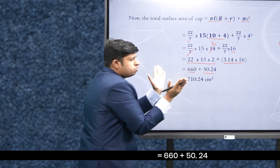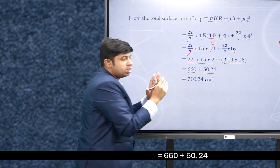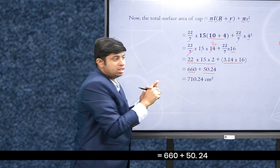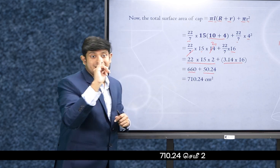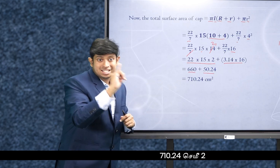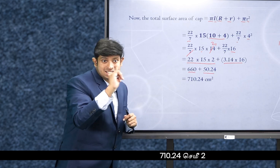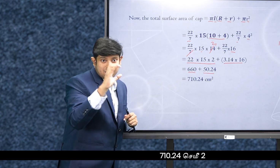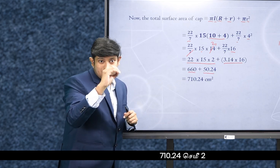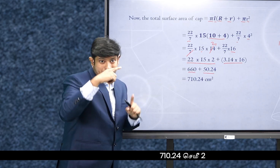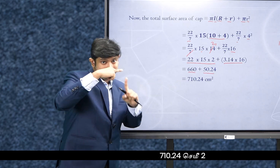ஈடு